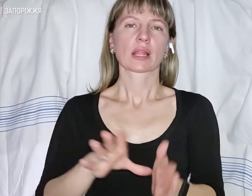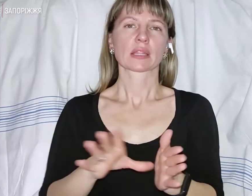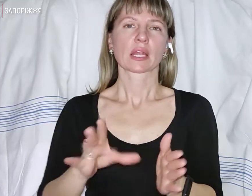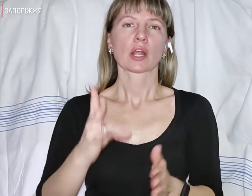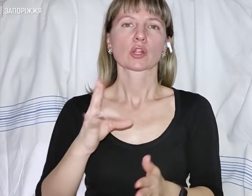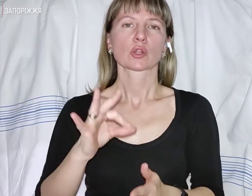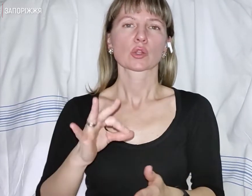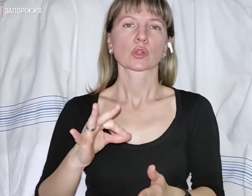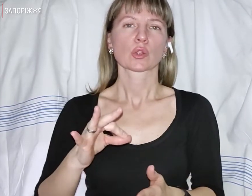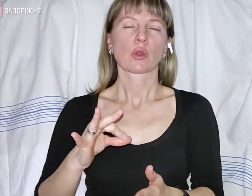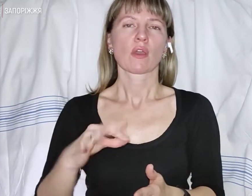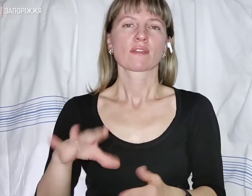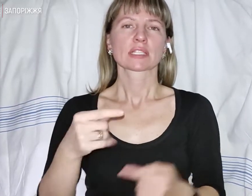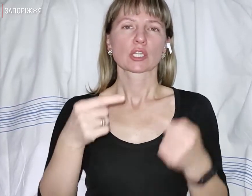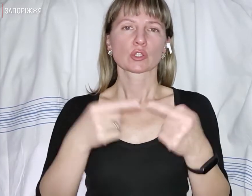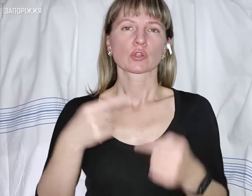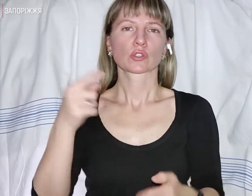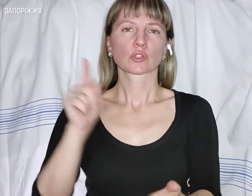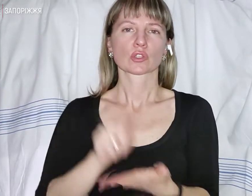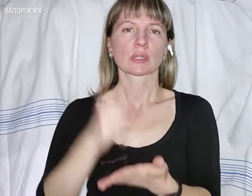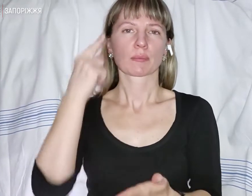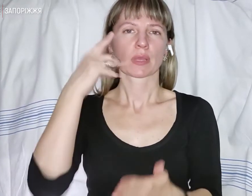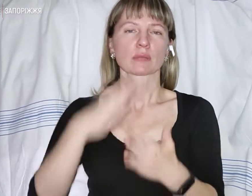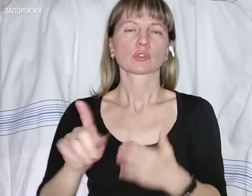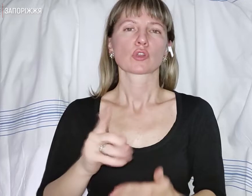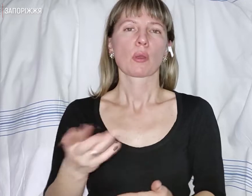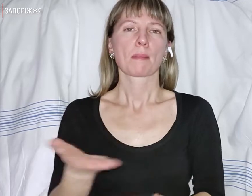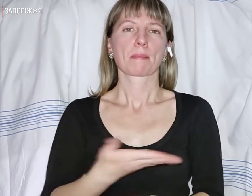Что даже если бы у меня было, а у Макса нет, то нет.